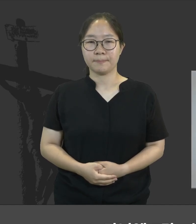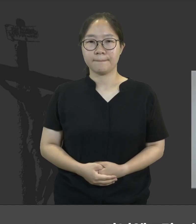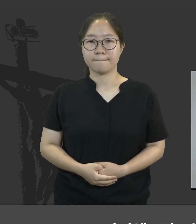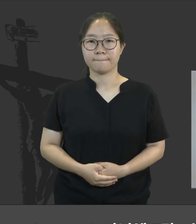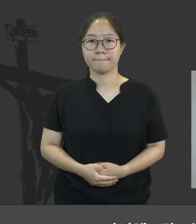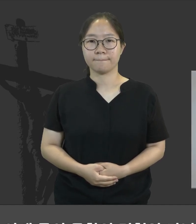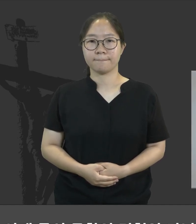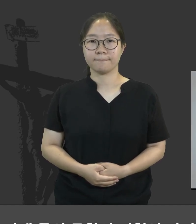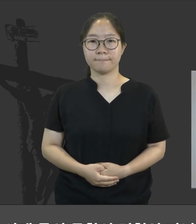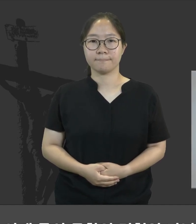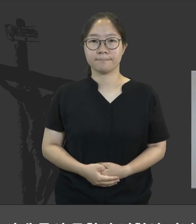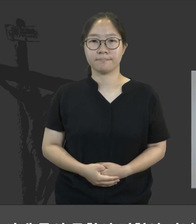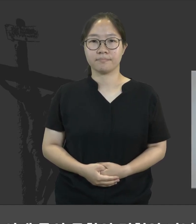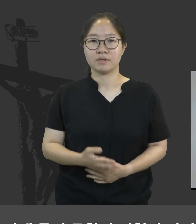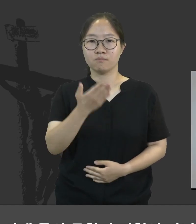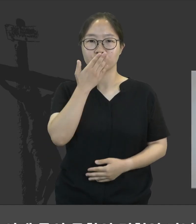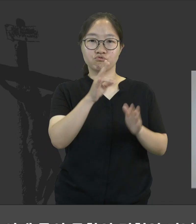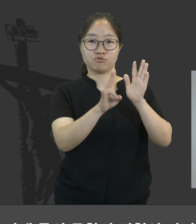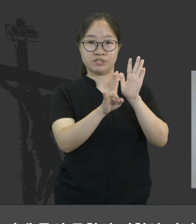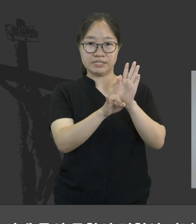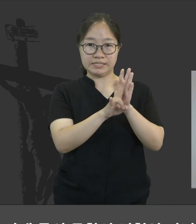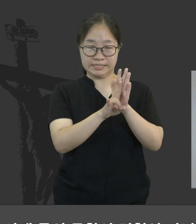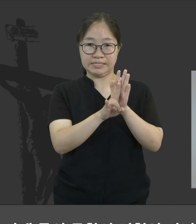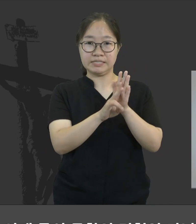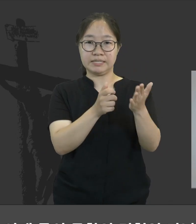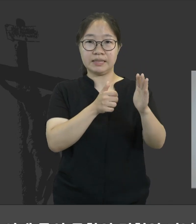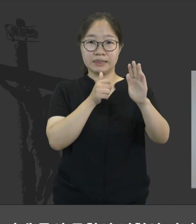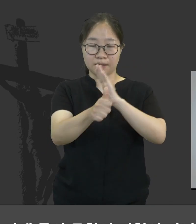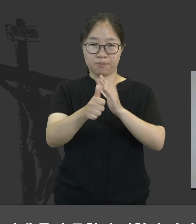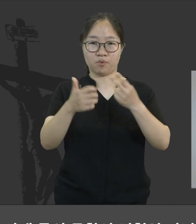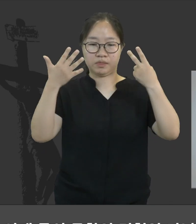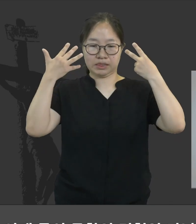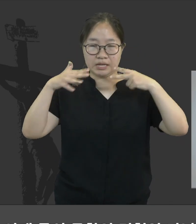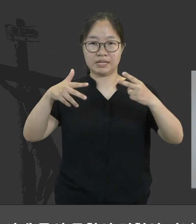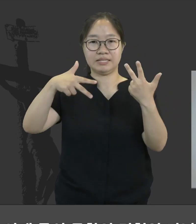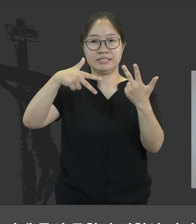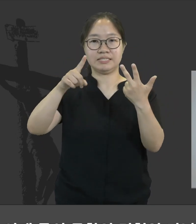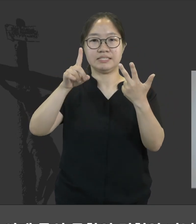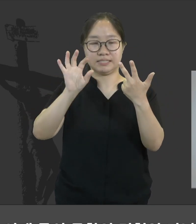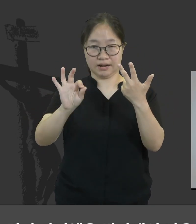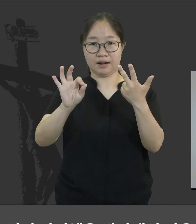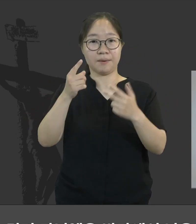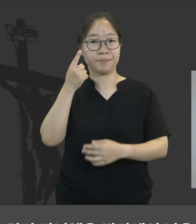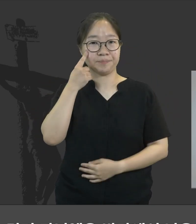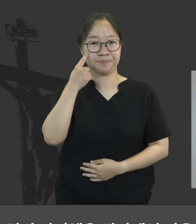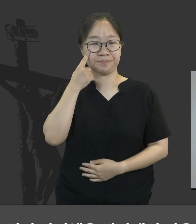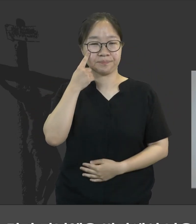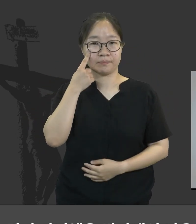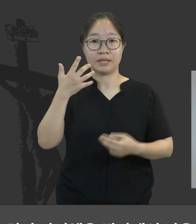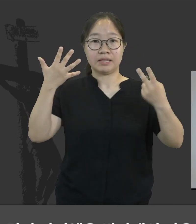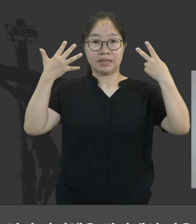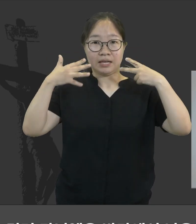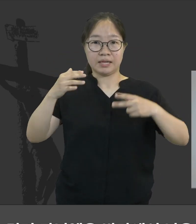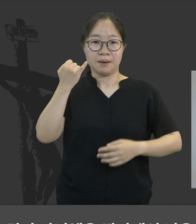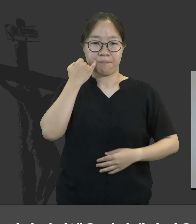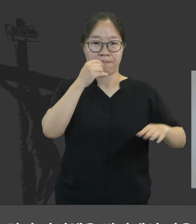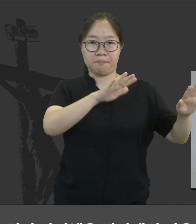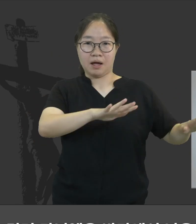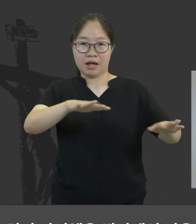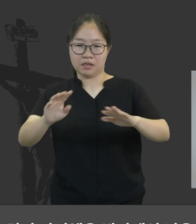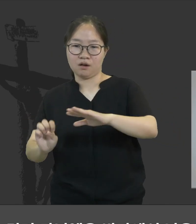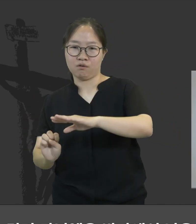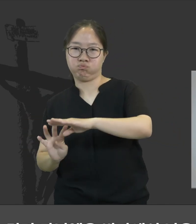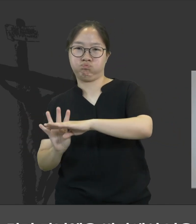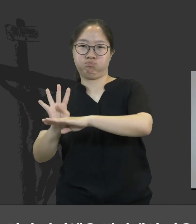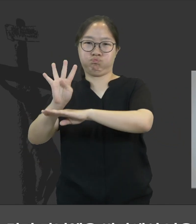이제 묵시문학의 전형인 다니엘 7장을 살펴보겠습니다. 먼저 다니엘은 바다에서 나온 네 짐승의